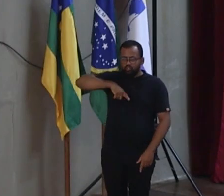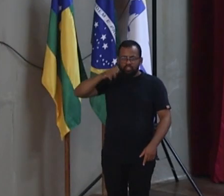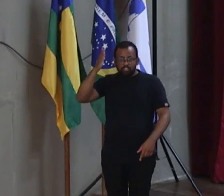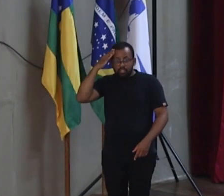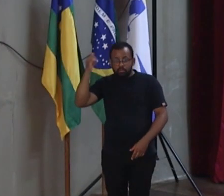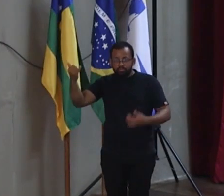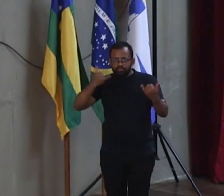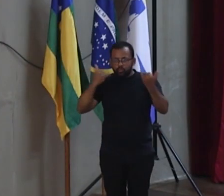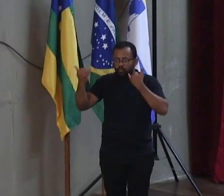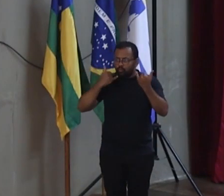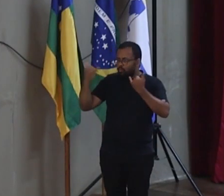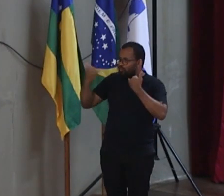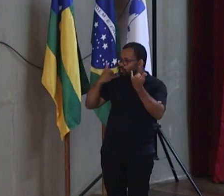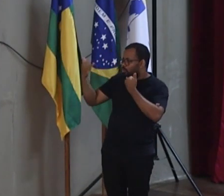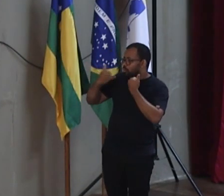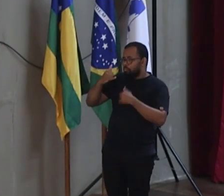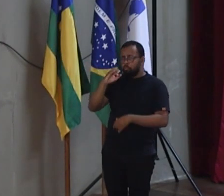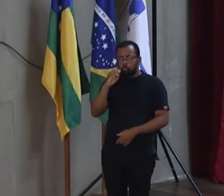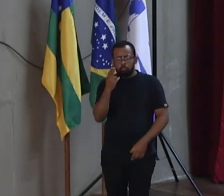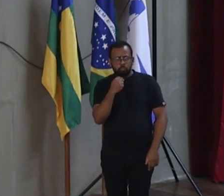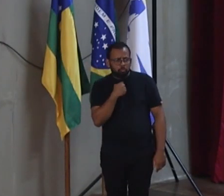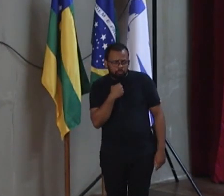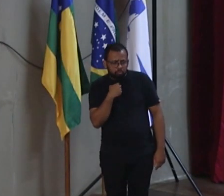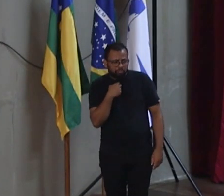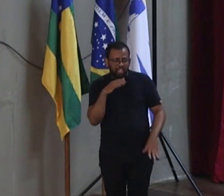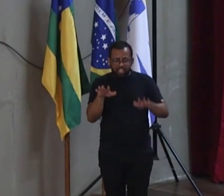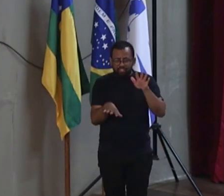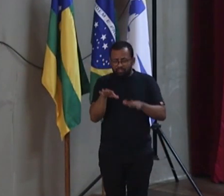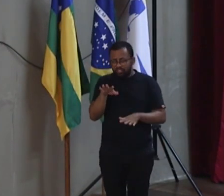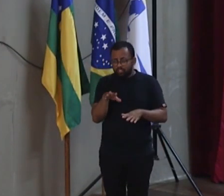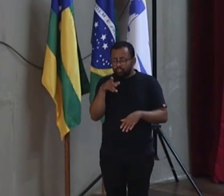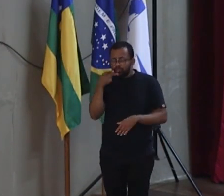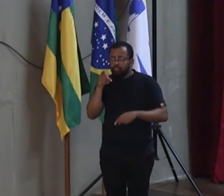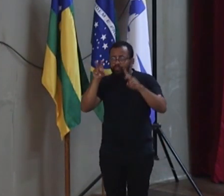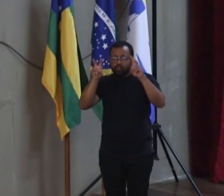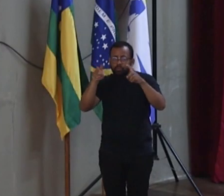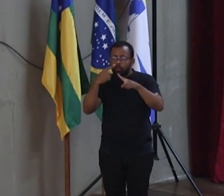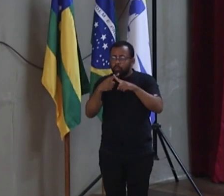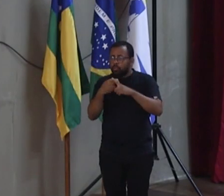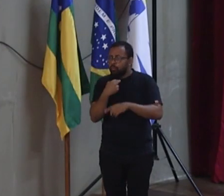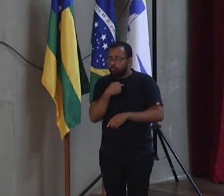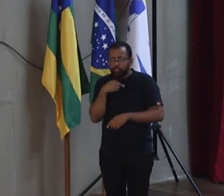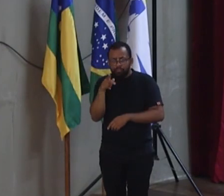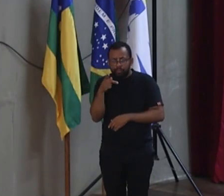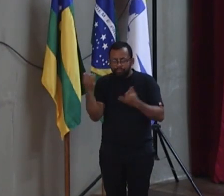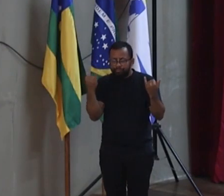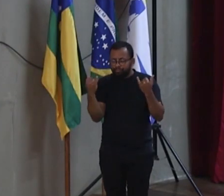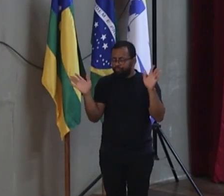ficava sabendo do que estava acontecendo. Ou não, muitas vezes nem se falava porque não se podia falar,